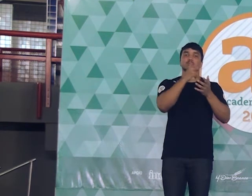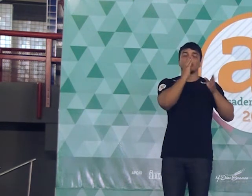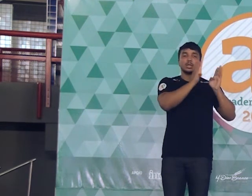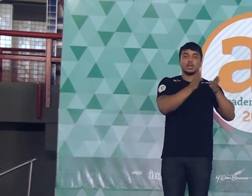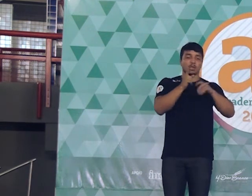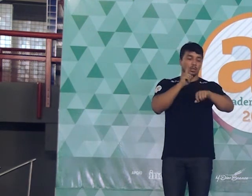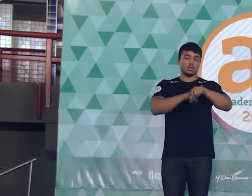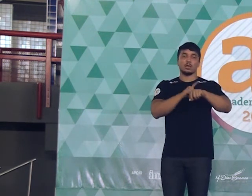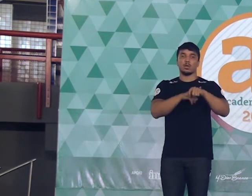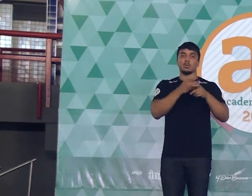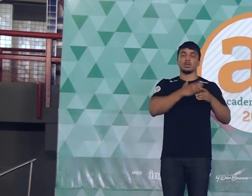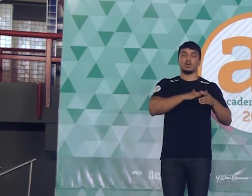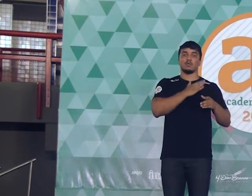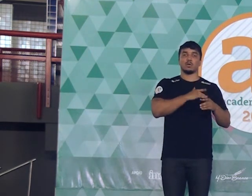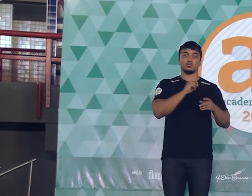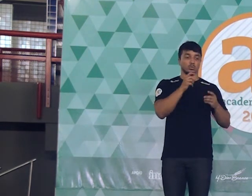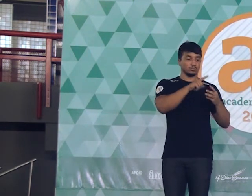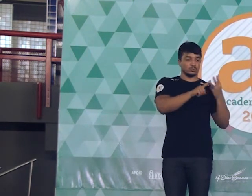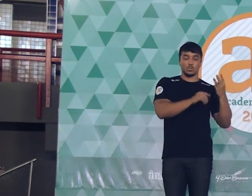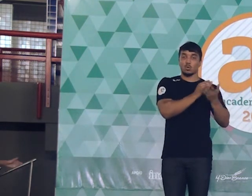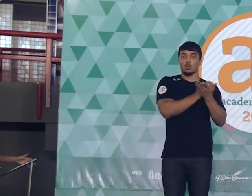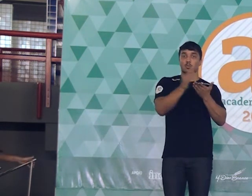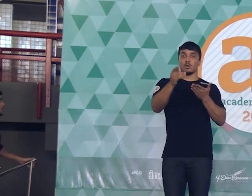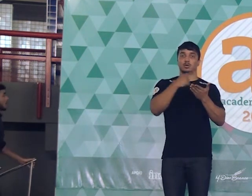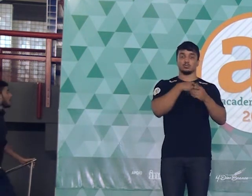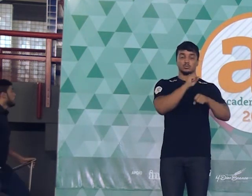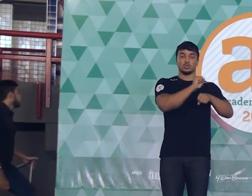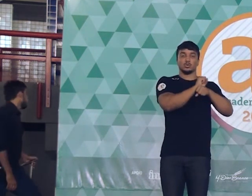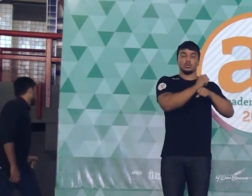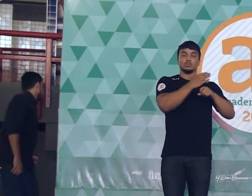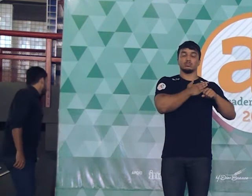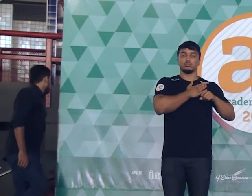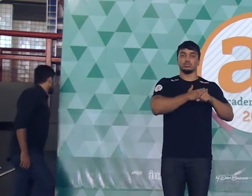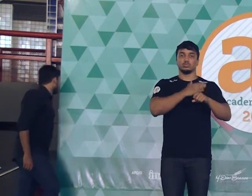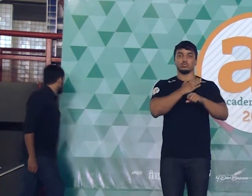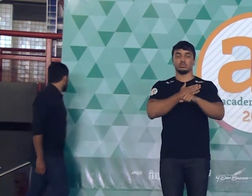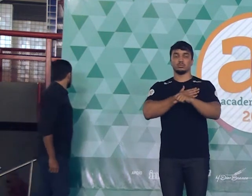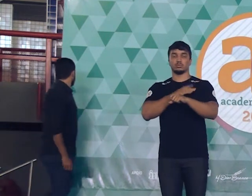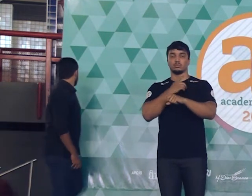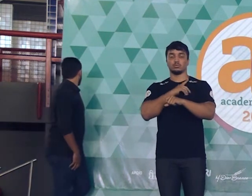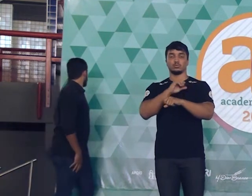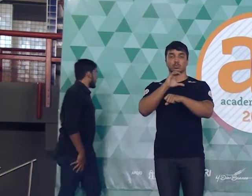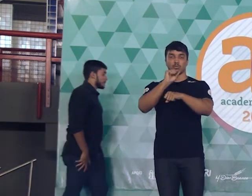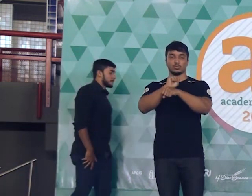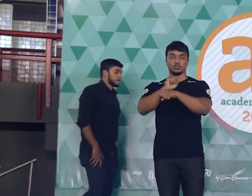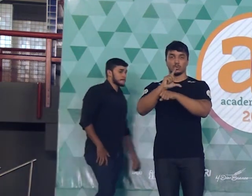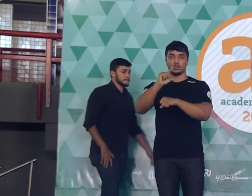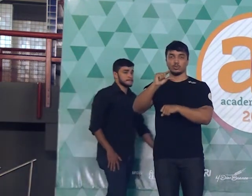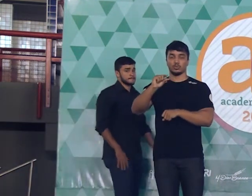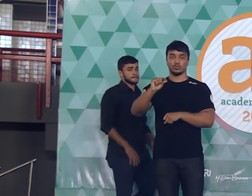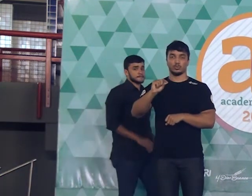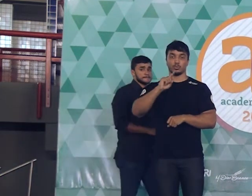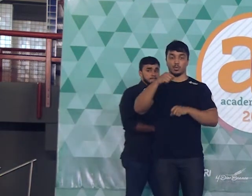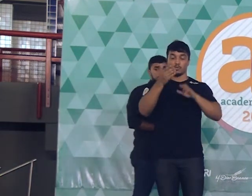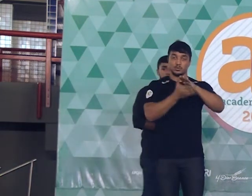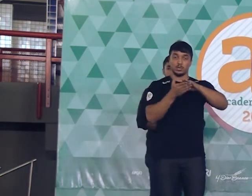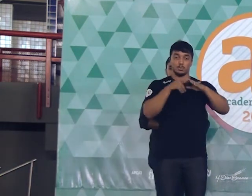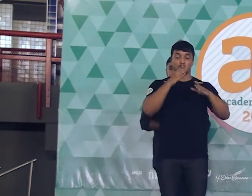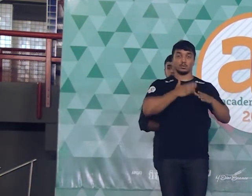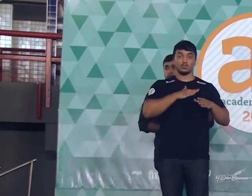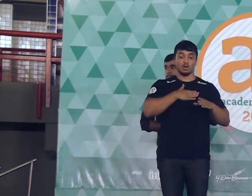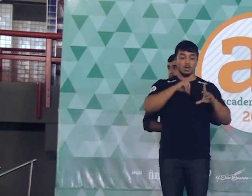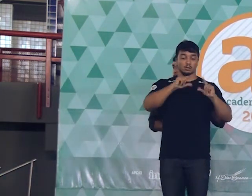intervalo de tempo para que os freios comecem a agir, e esses freios vão agindo gradativamente, de tal modo que a velocidade vai